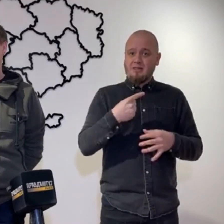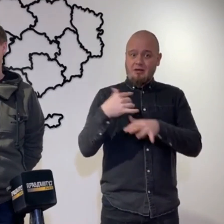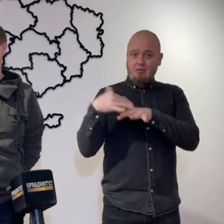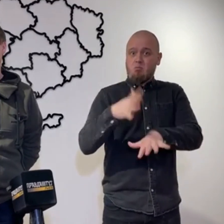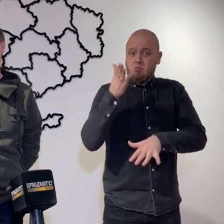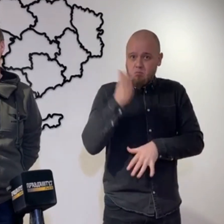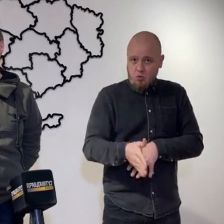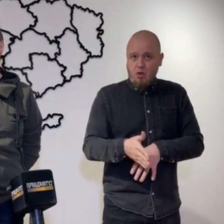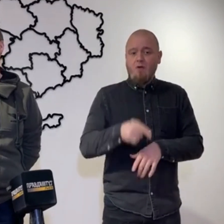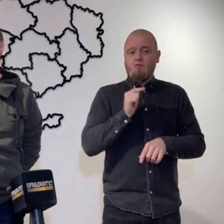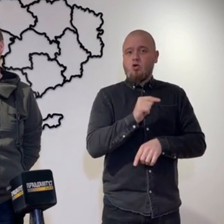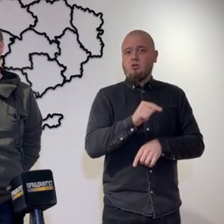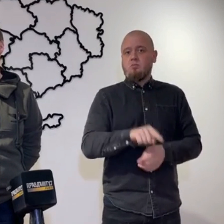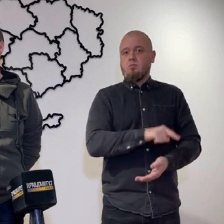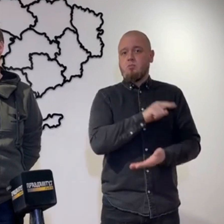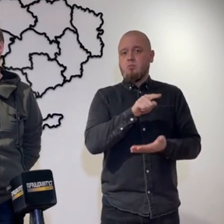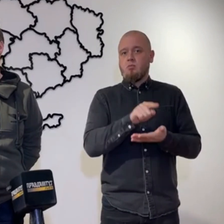вони